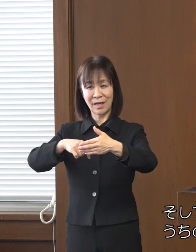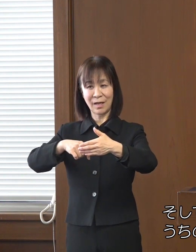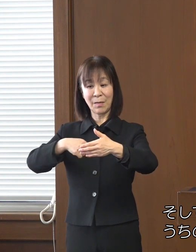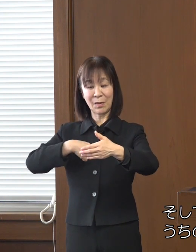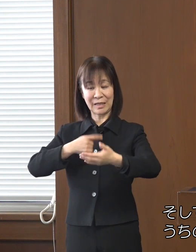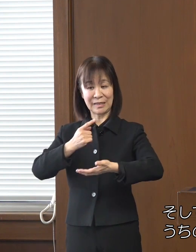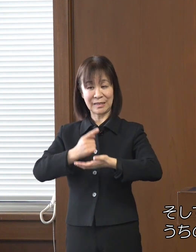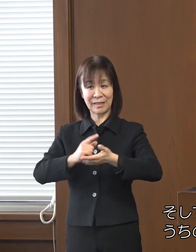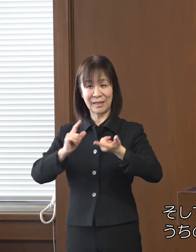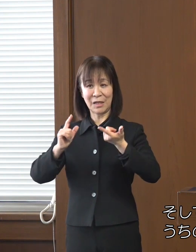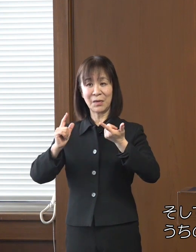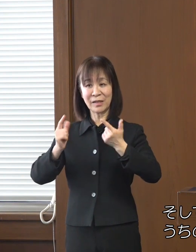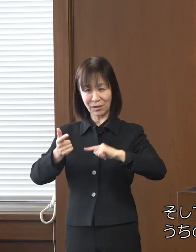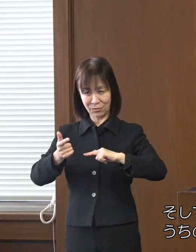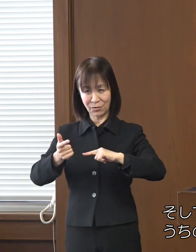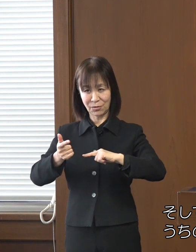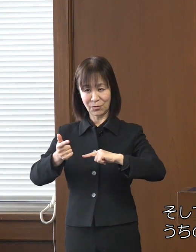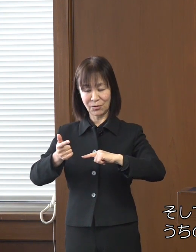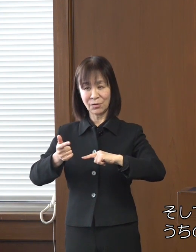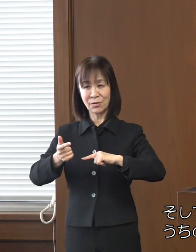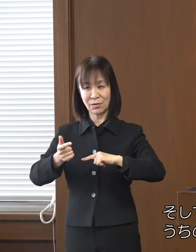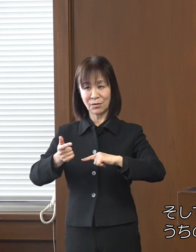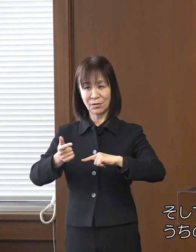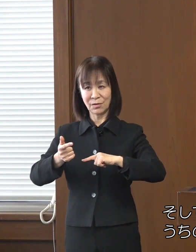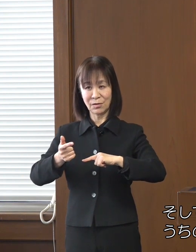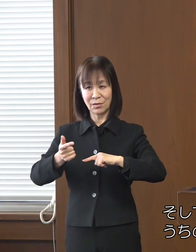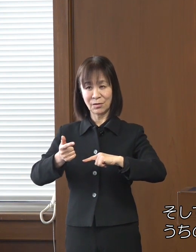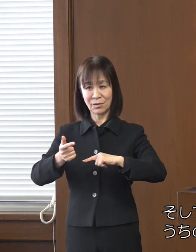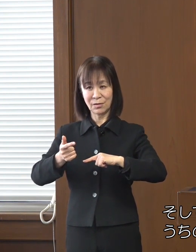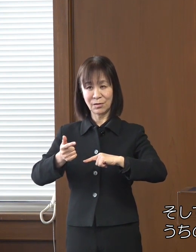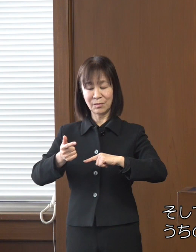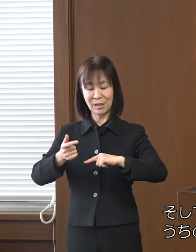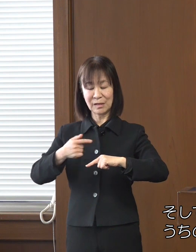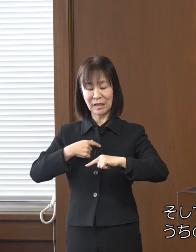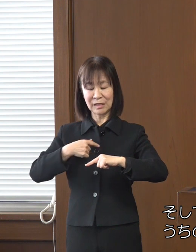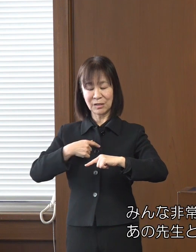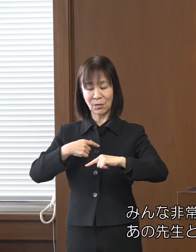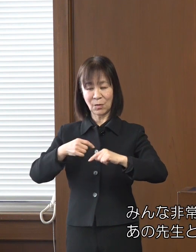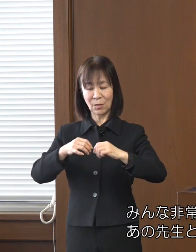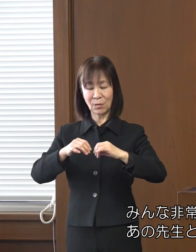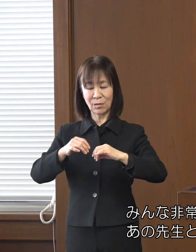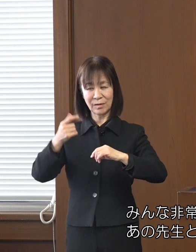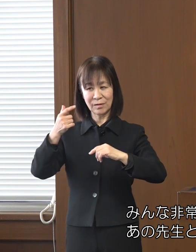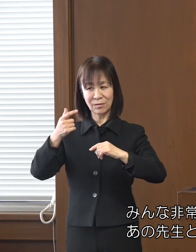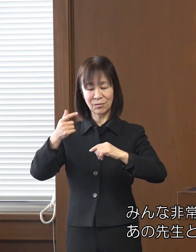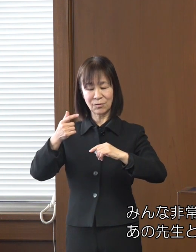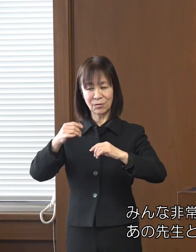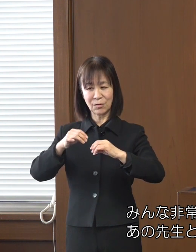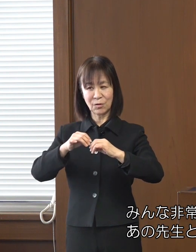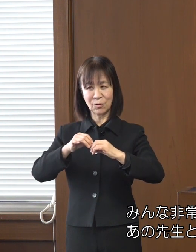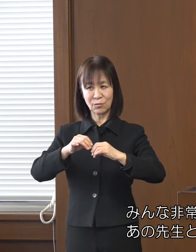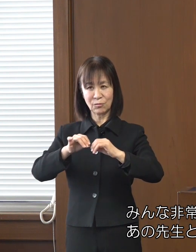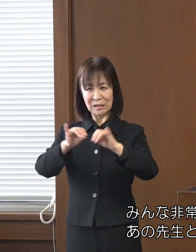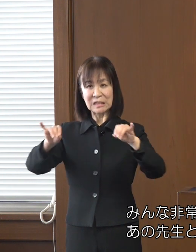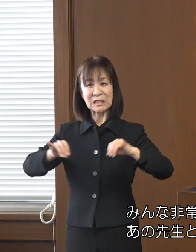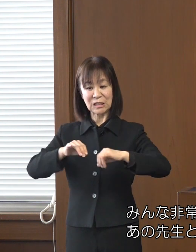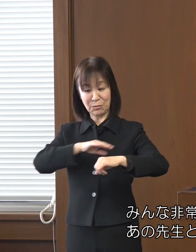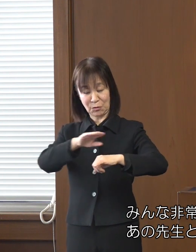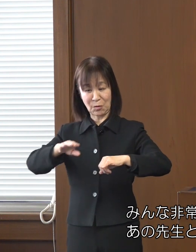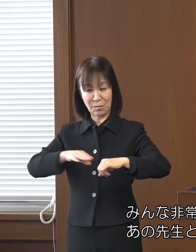あ、私だけではなくて、うちの大学のチームもみんな非常に進歩しているという